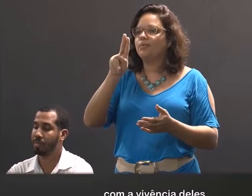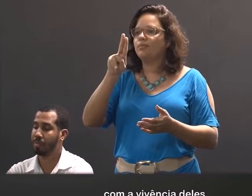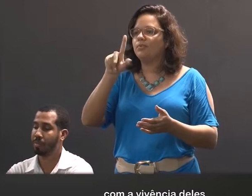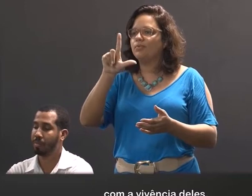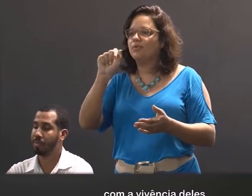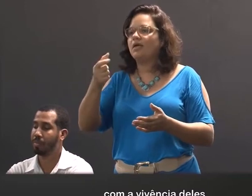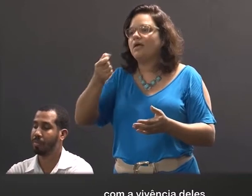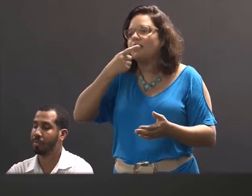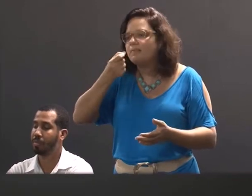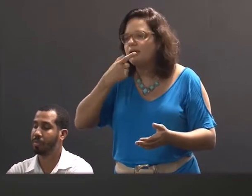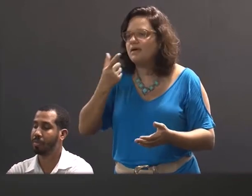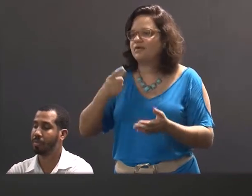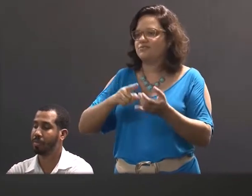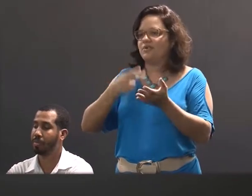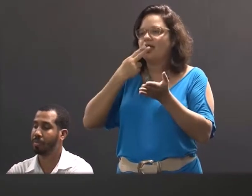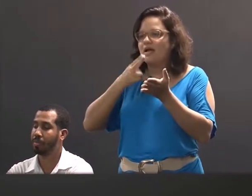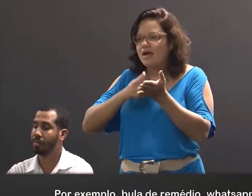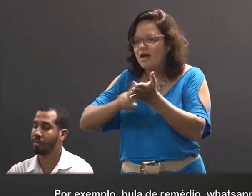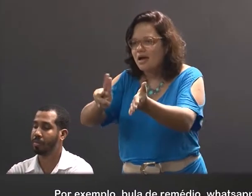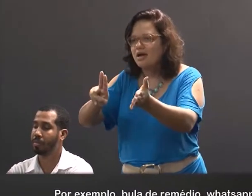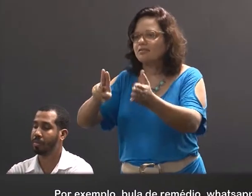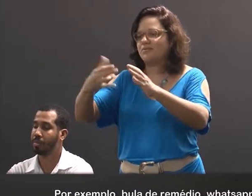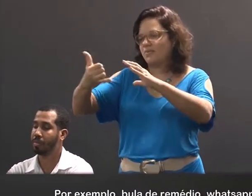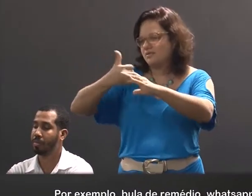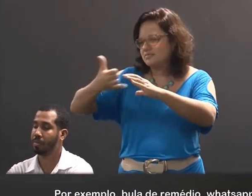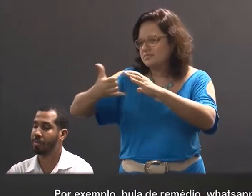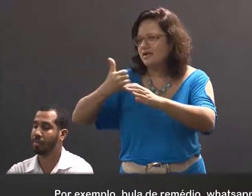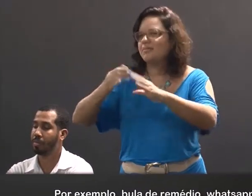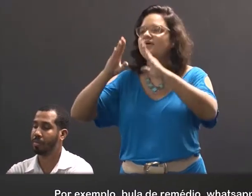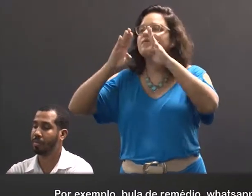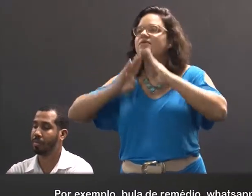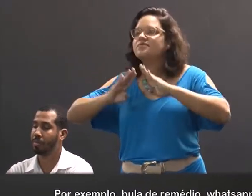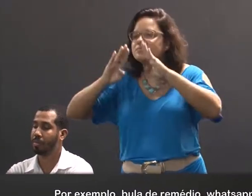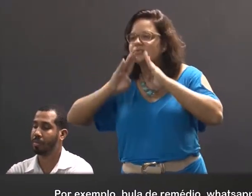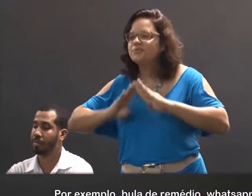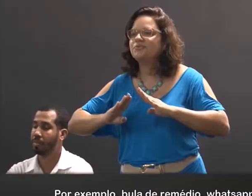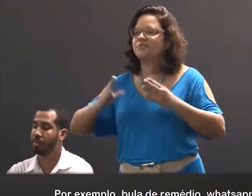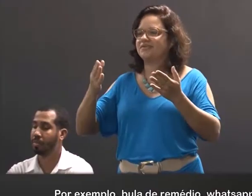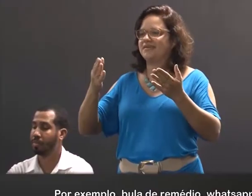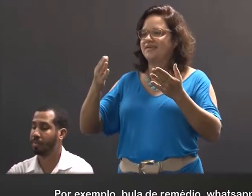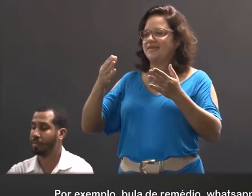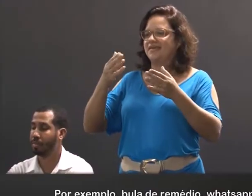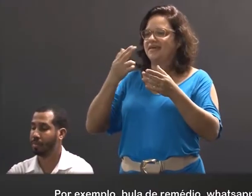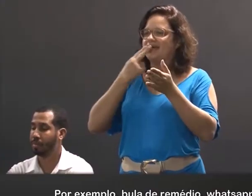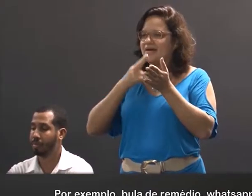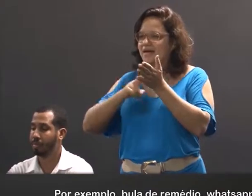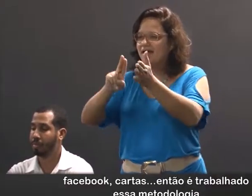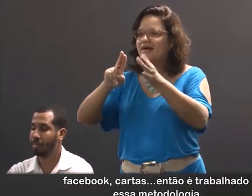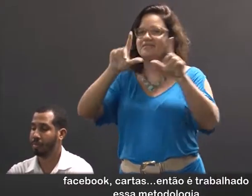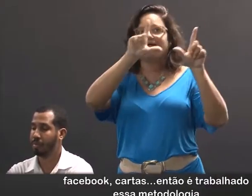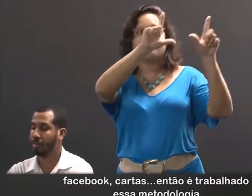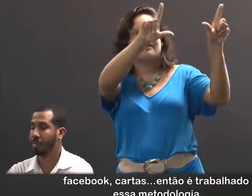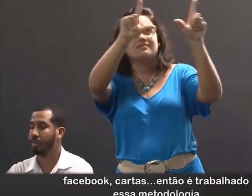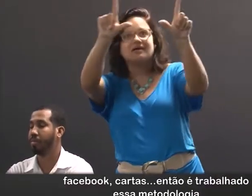deles. Por exemplo, bula de remédio, o WhatsApp, o